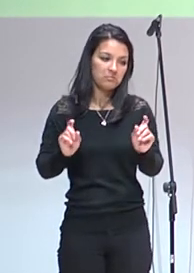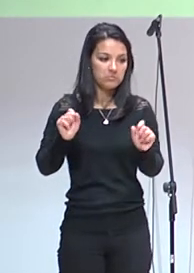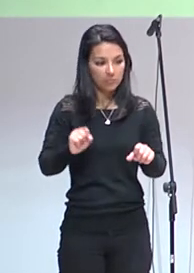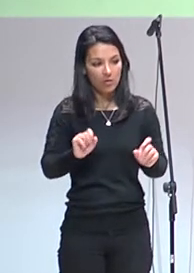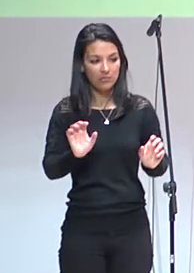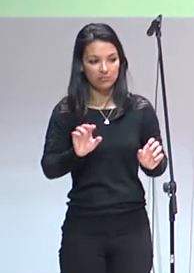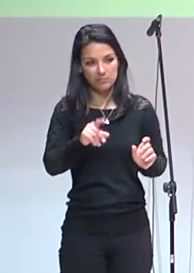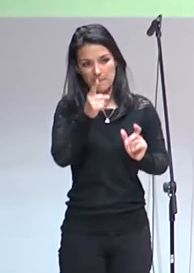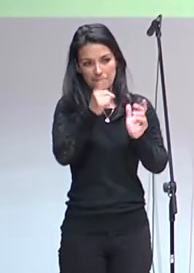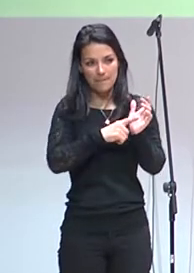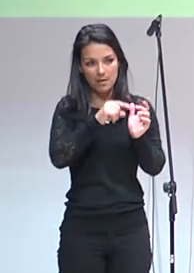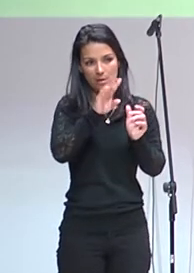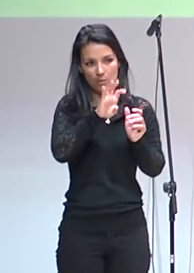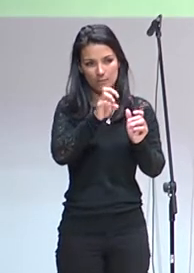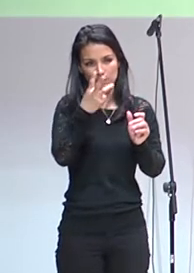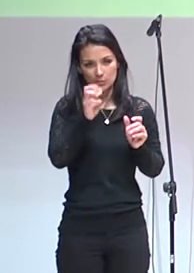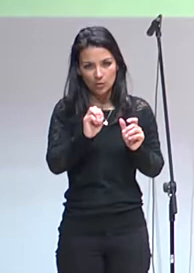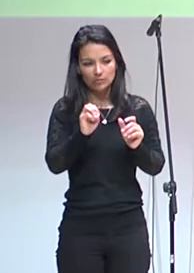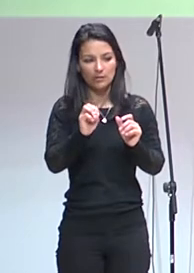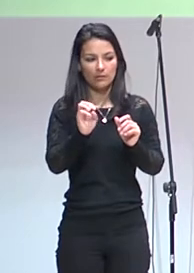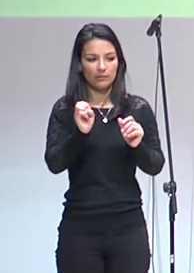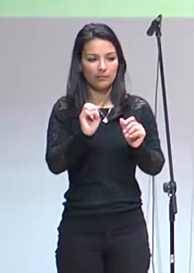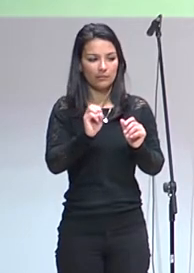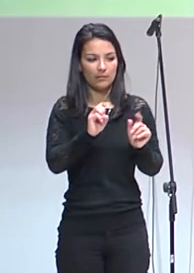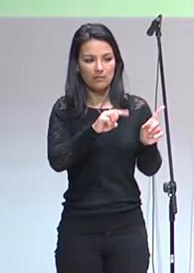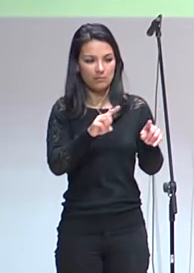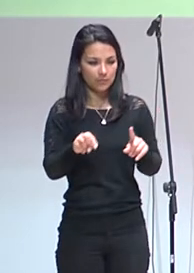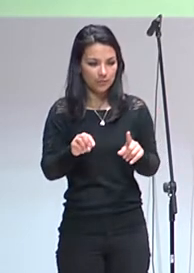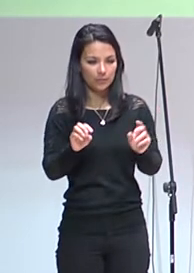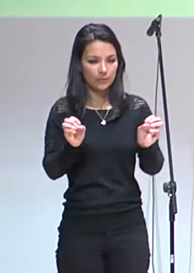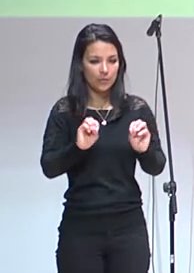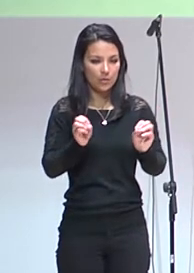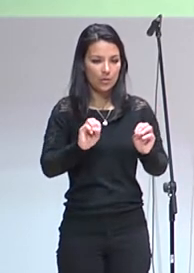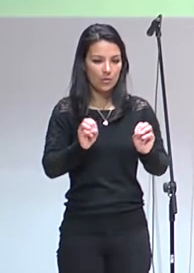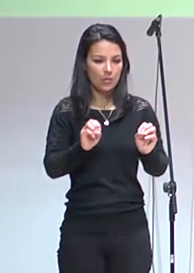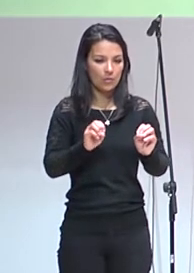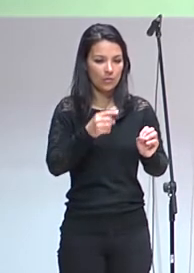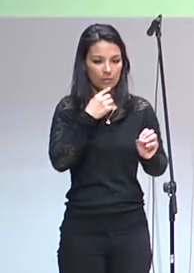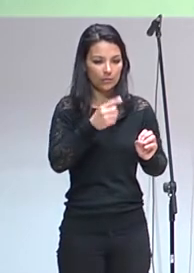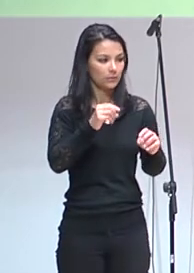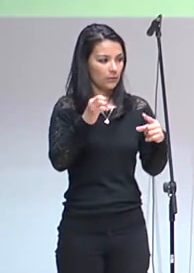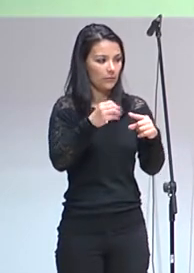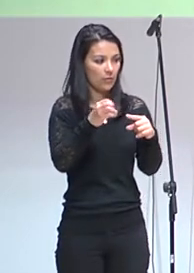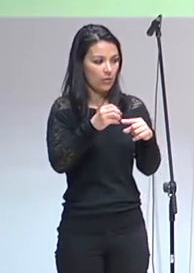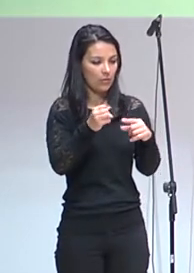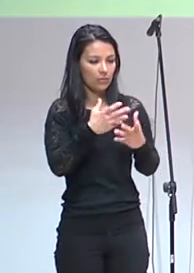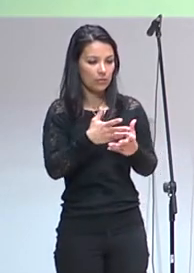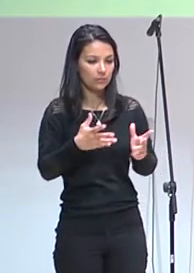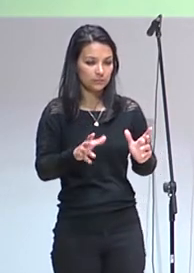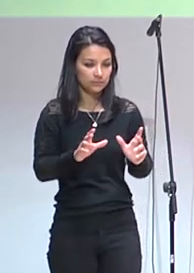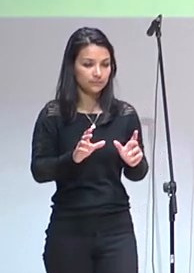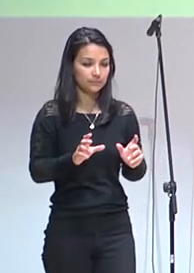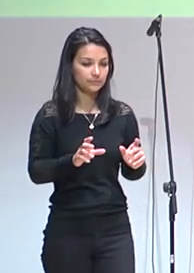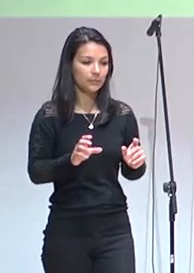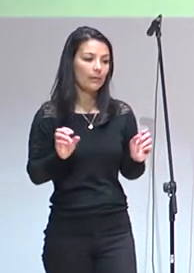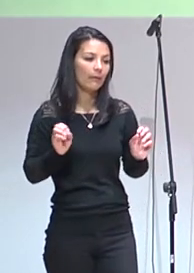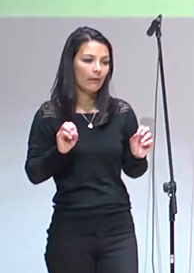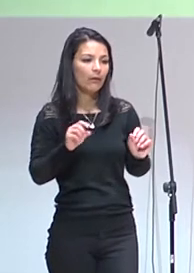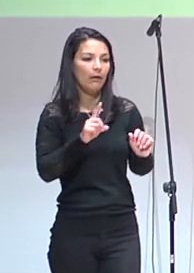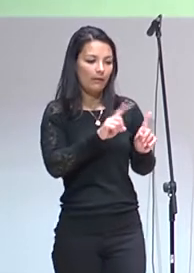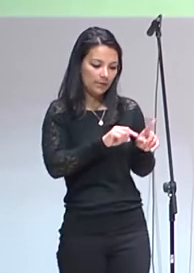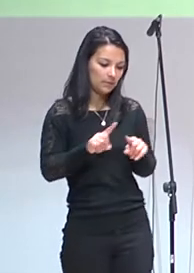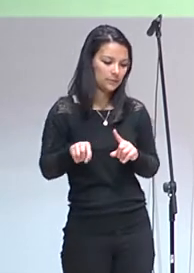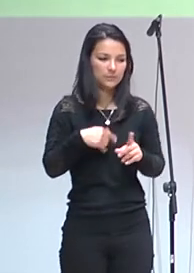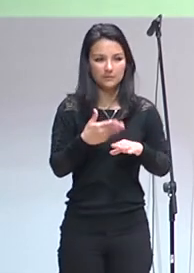de 1930 en lo que tiene que ver con el Lazareto de Caño del Oro y con algunos,